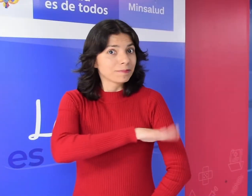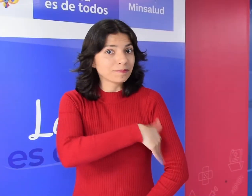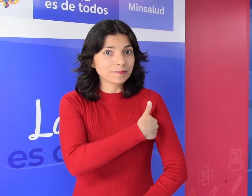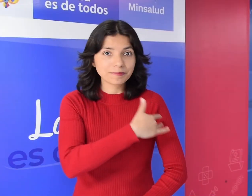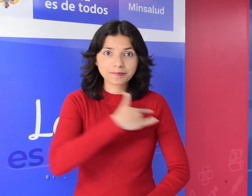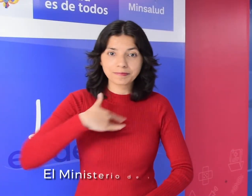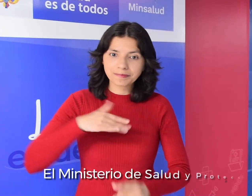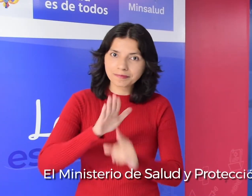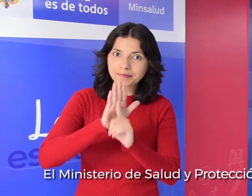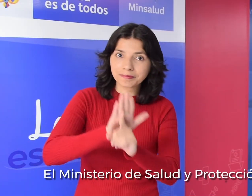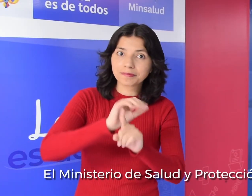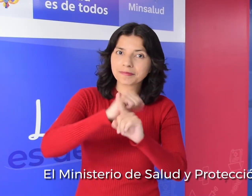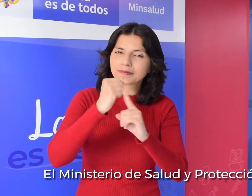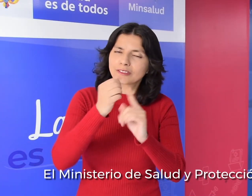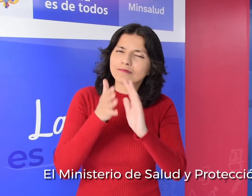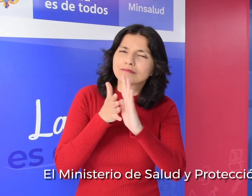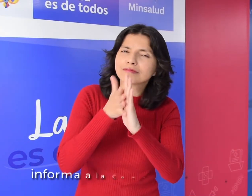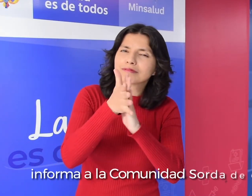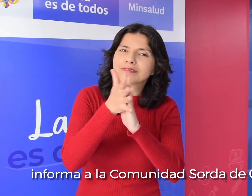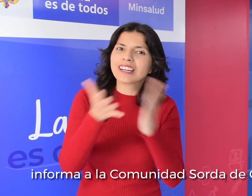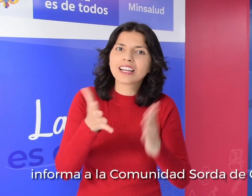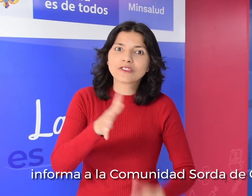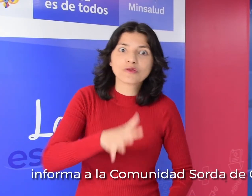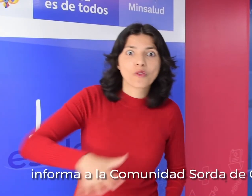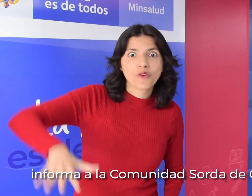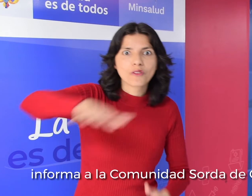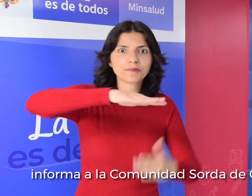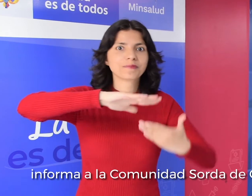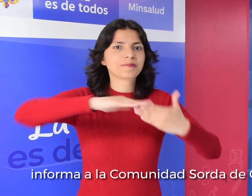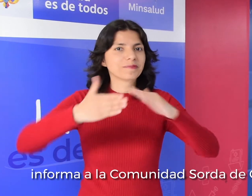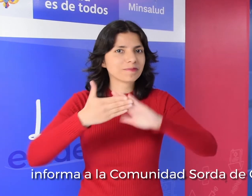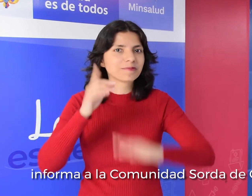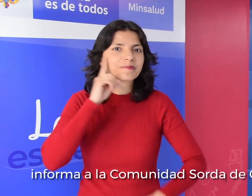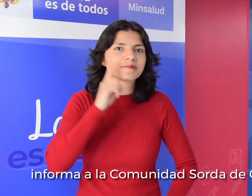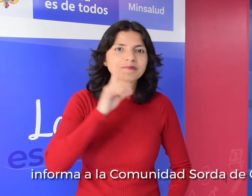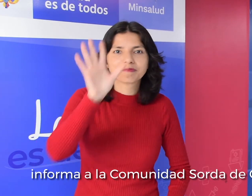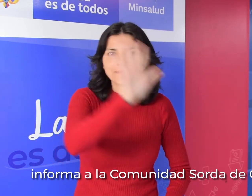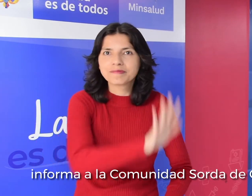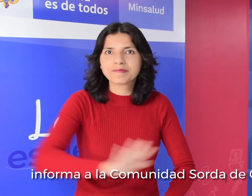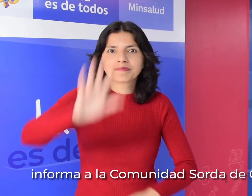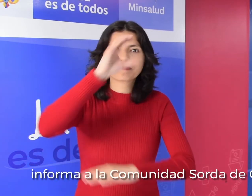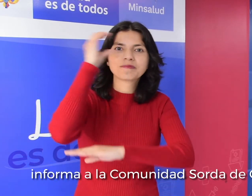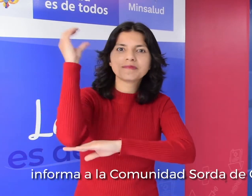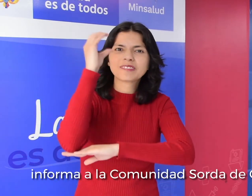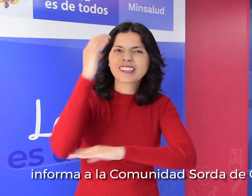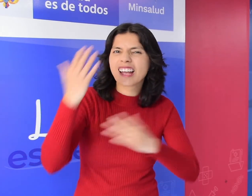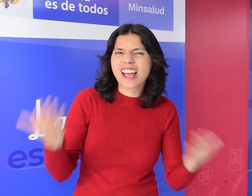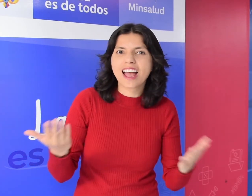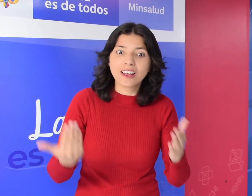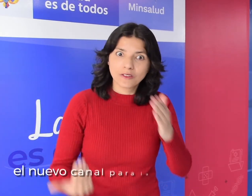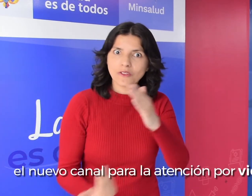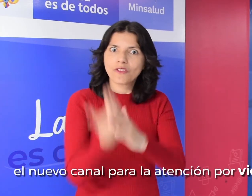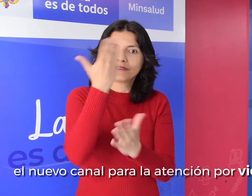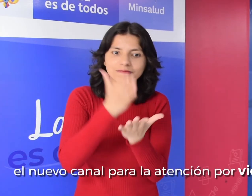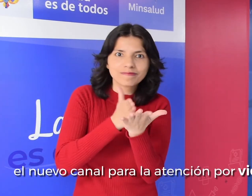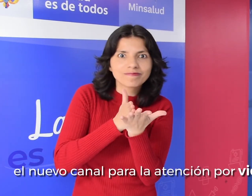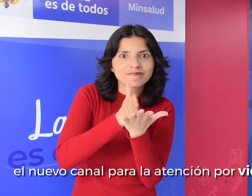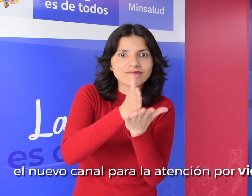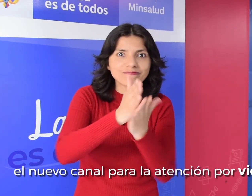El Ministerio de Salud y Protección Social informa a la Comunidad Sorda de Colombia el nuevo canal para